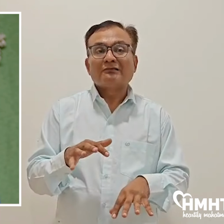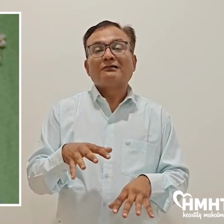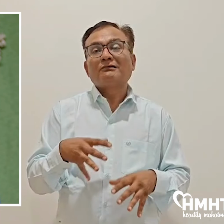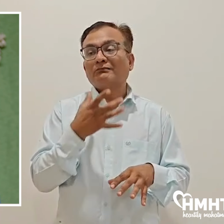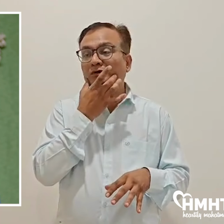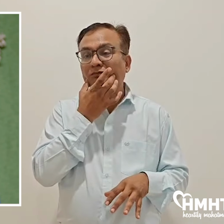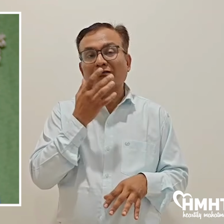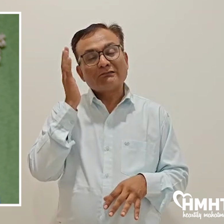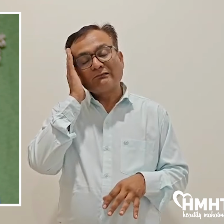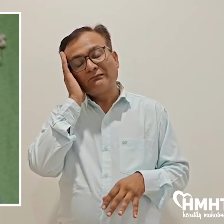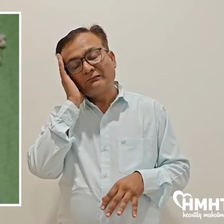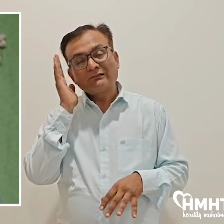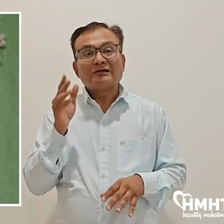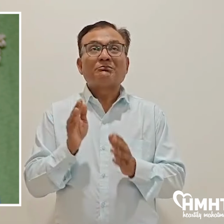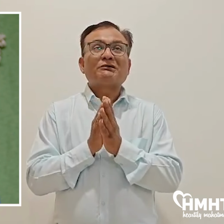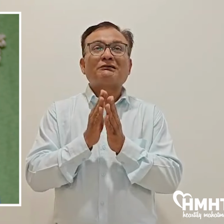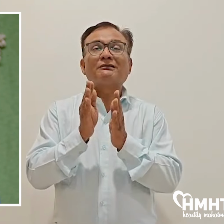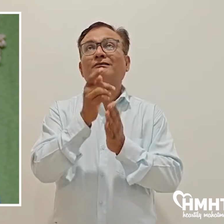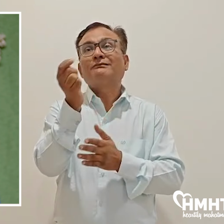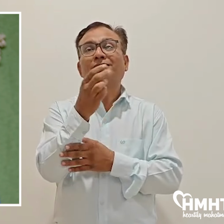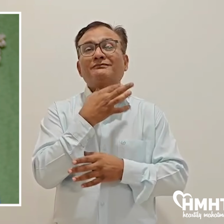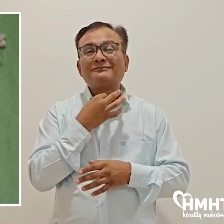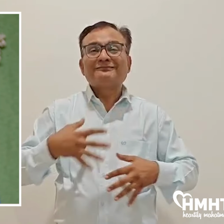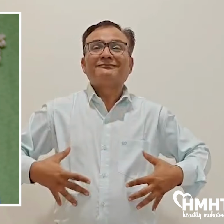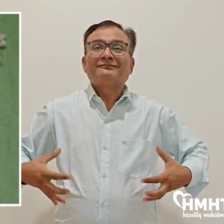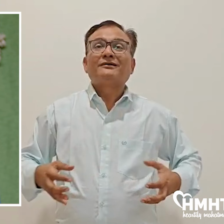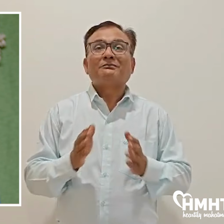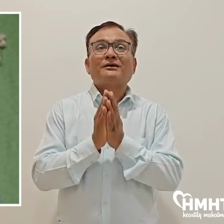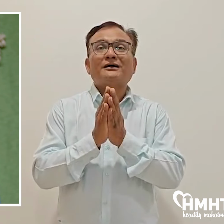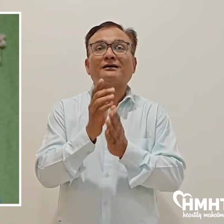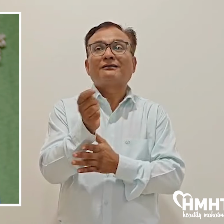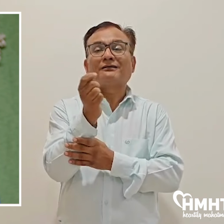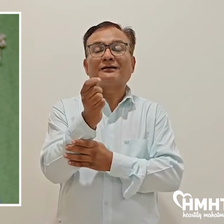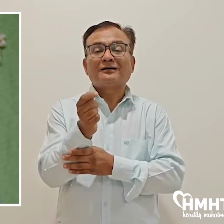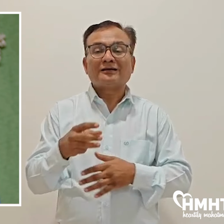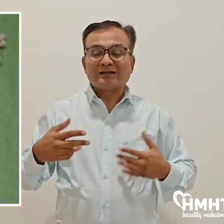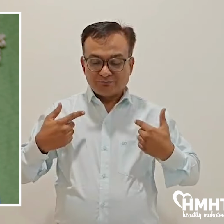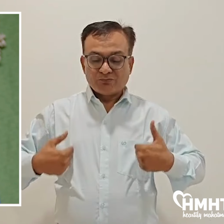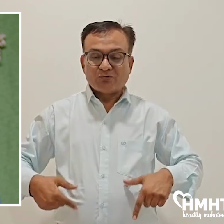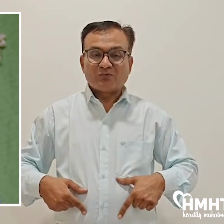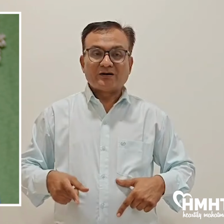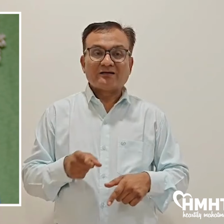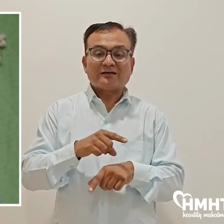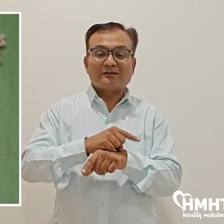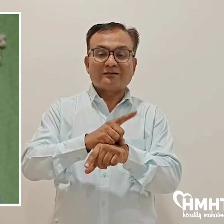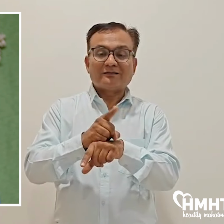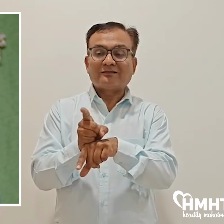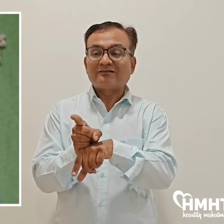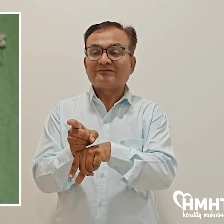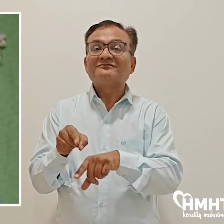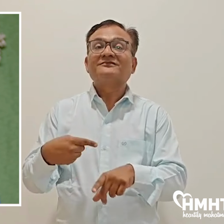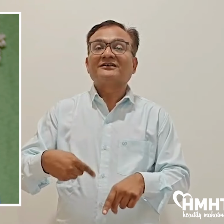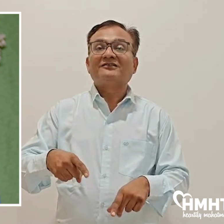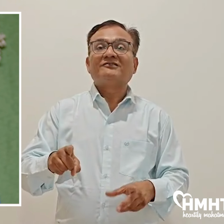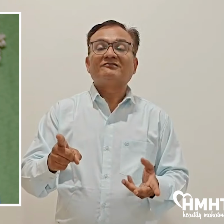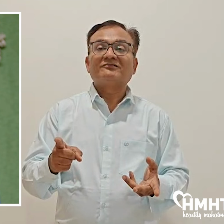ગયા. એટલે જે પરવસતા હોય છે, રાત્રે ઊંઘ ના આવે, ભગવાનનું નામ લેવાનું સૂઝે જ નહીં, મશીન એન્ટી